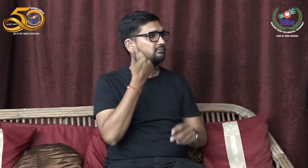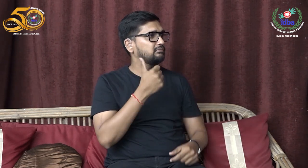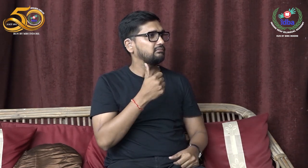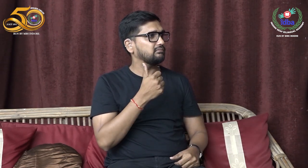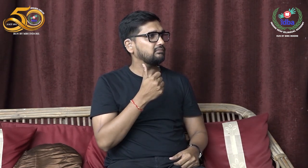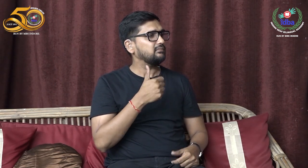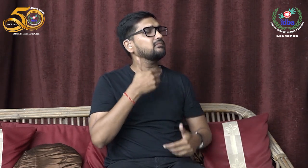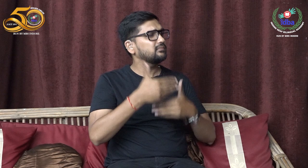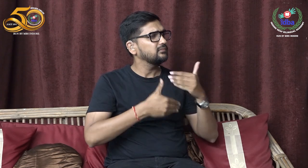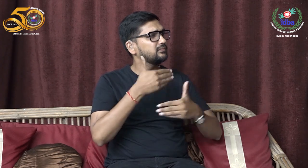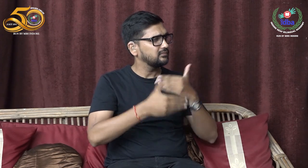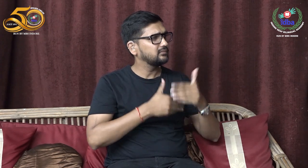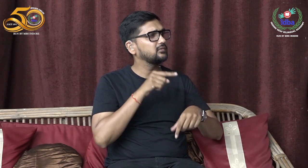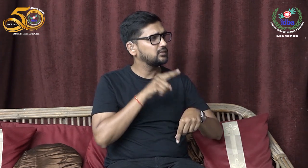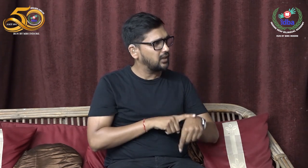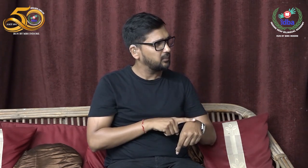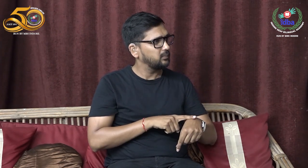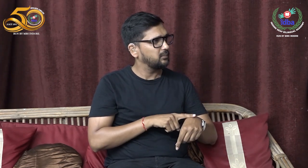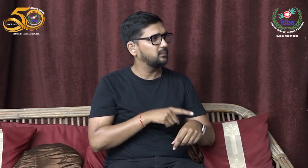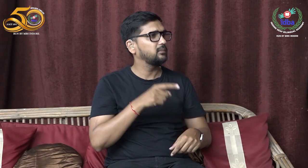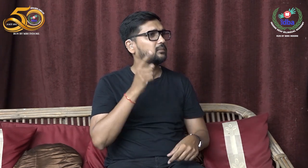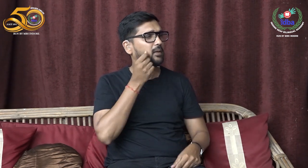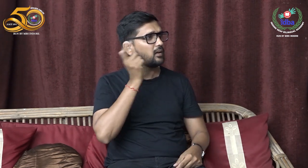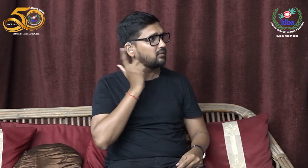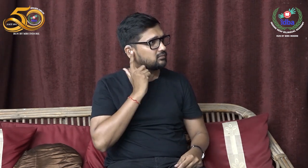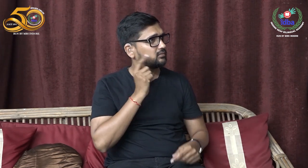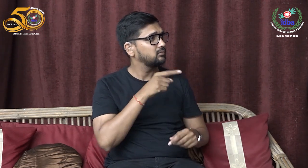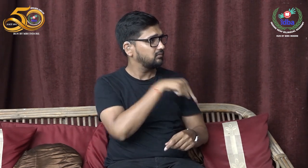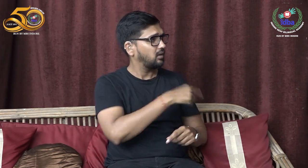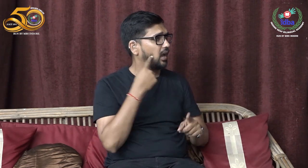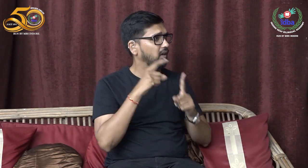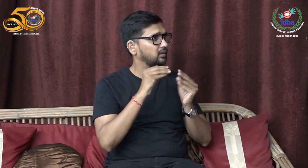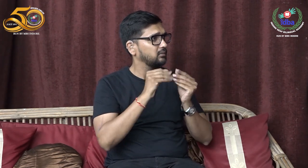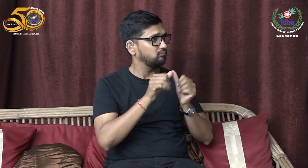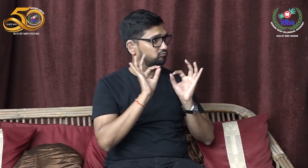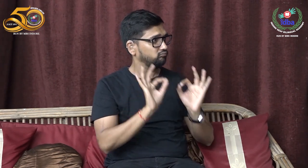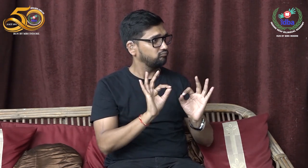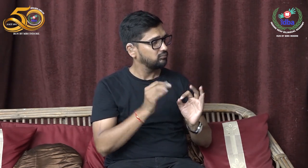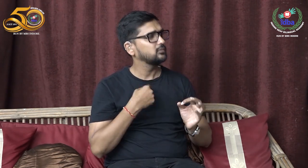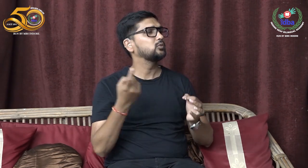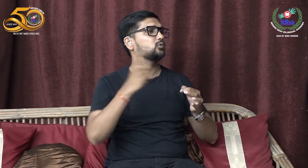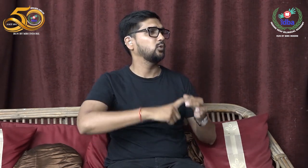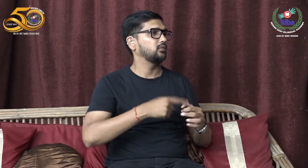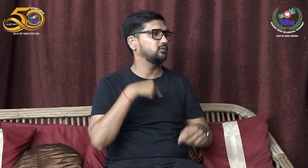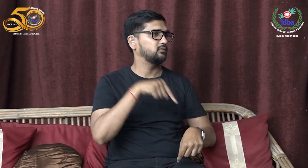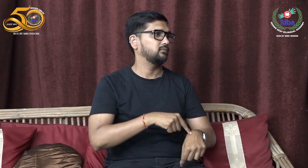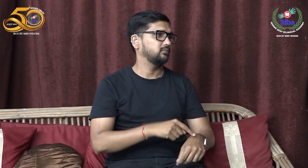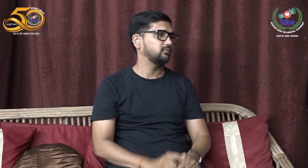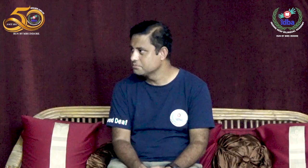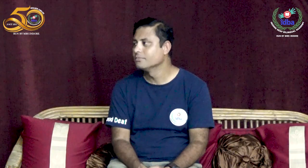जो मैटर था, वो लिखना मेरे लिए बहुत मुश्किल था। बट देन टाइम मेरे पापा को मालूम पड़ा कि IDBA में यहाँ पर स्कूल है, तो फिर मैंने यहाँ पर ज्वाइन